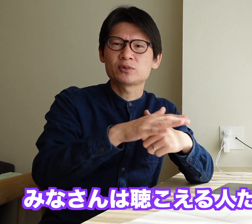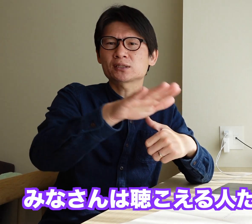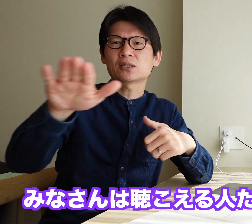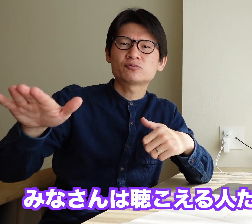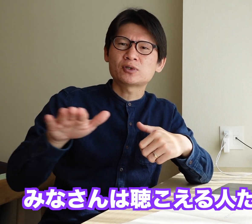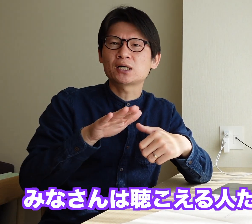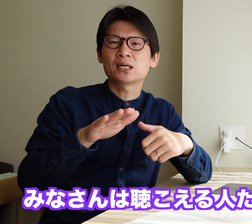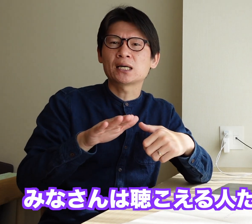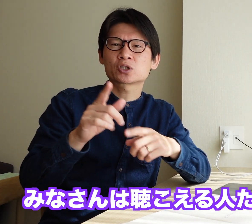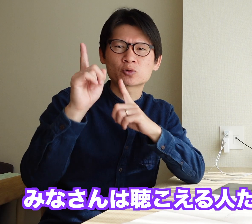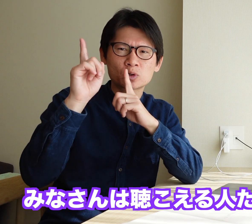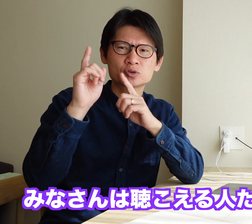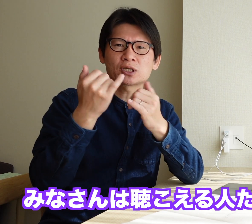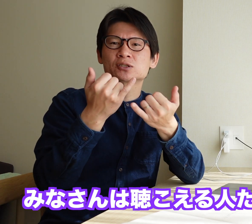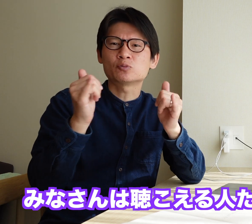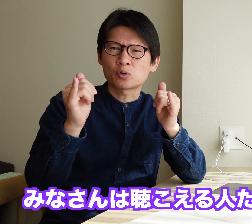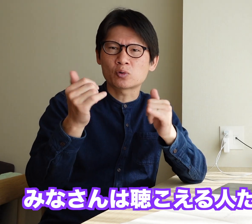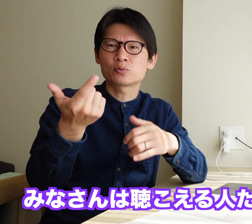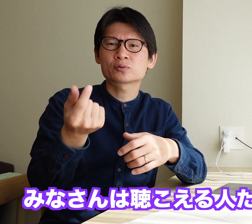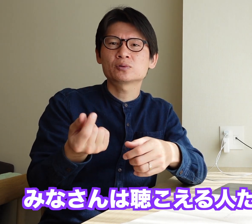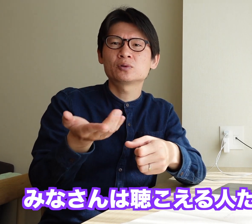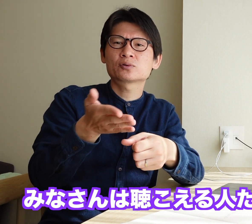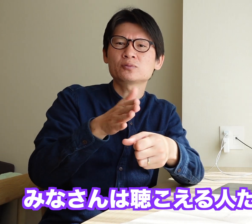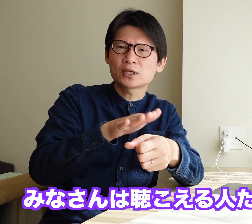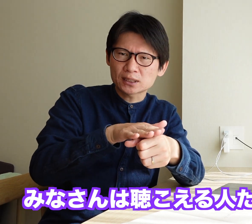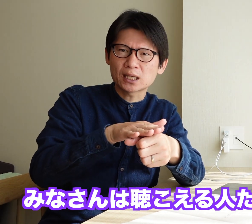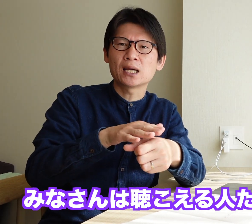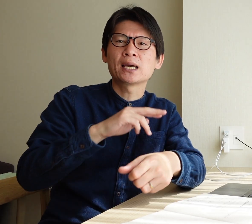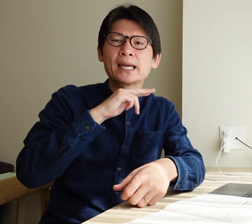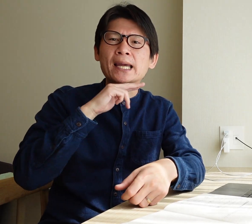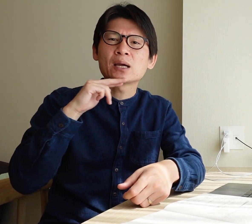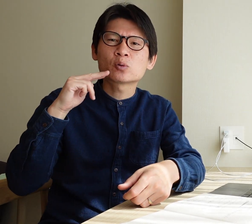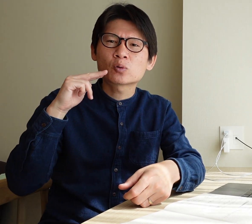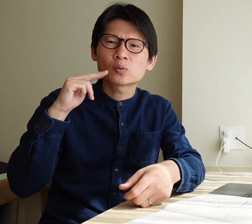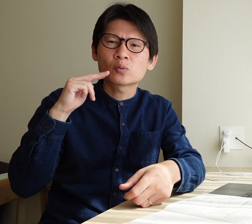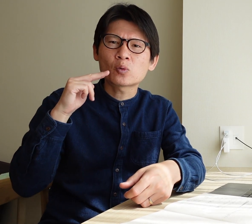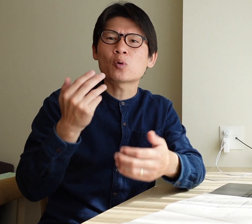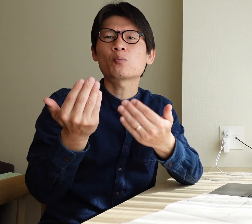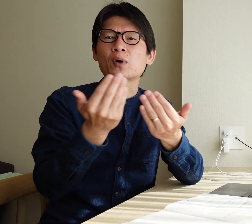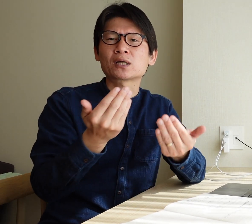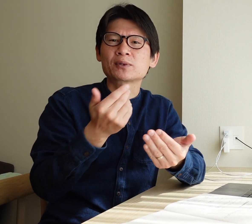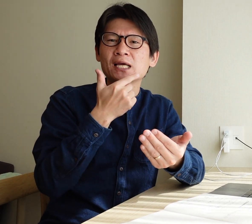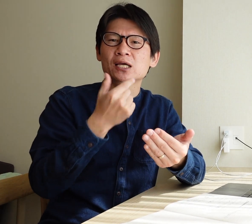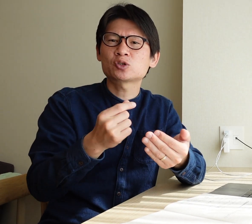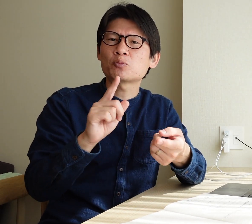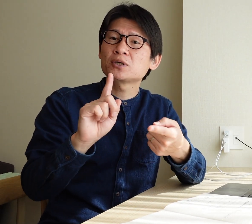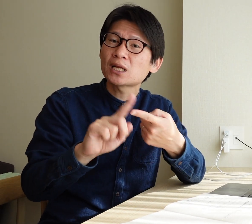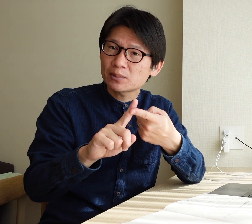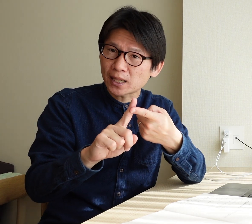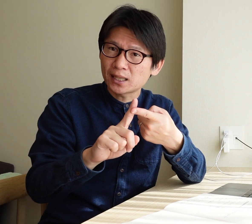さんは聞こえる人たちも含めて英語を学びたい人もいれば、